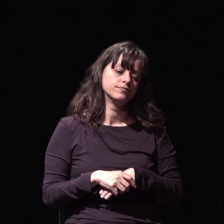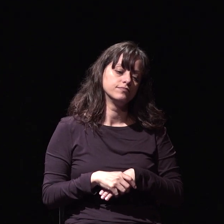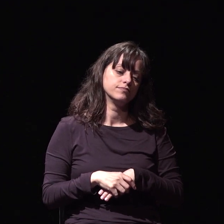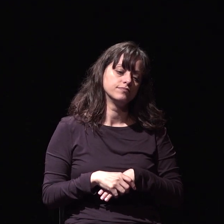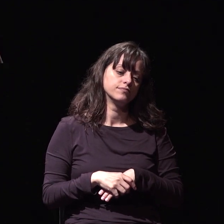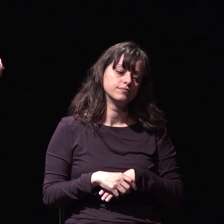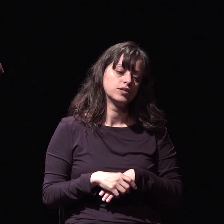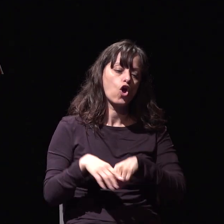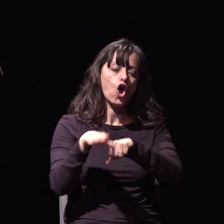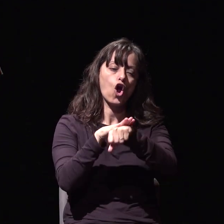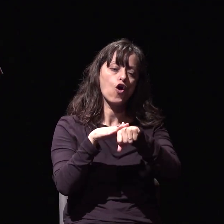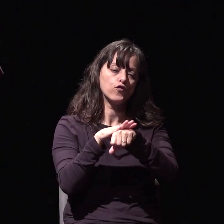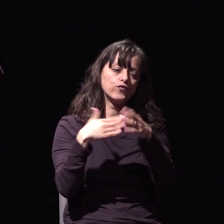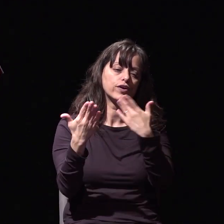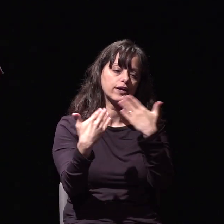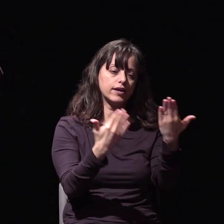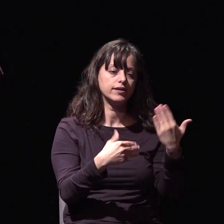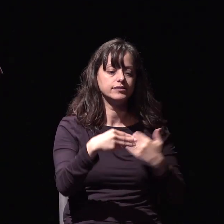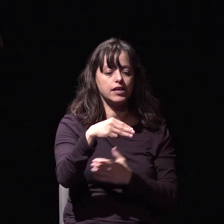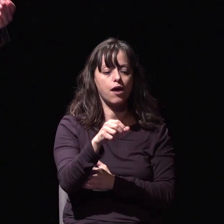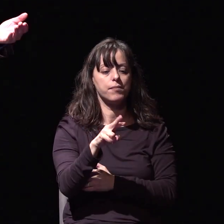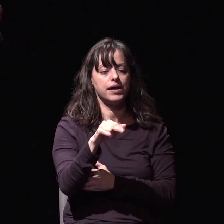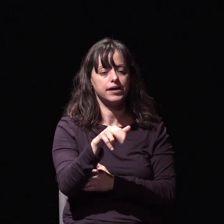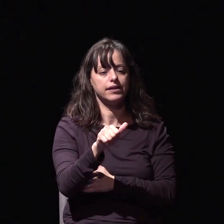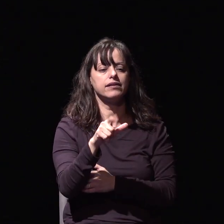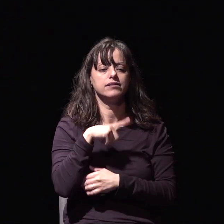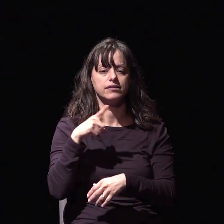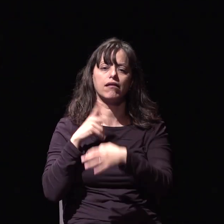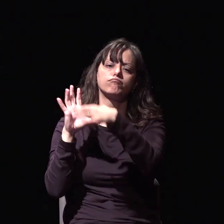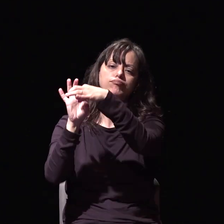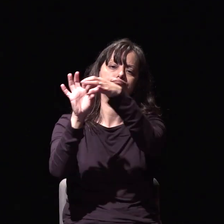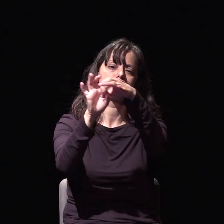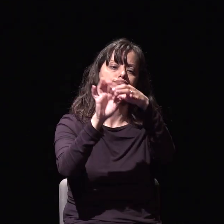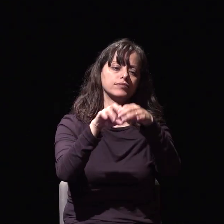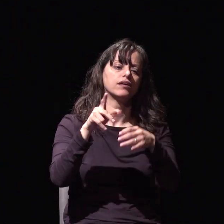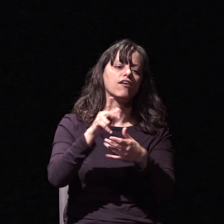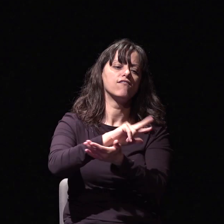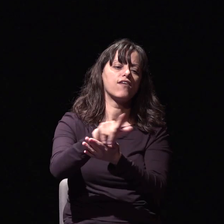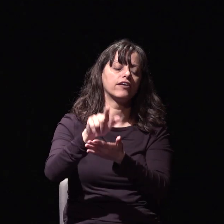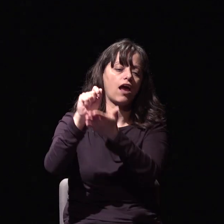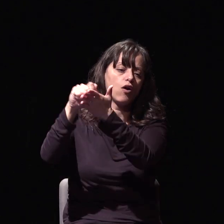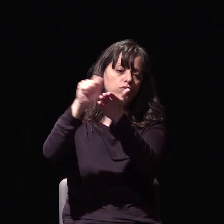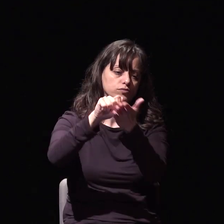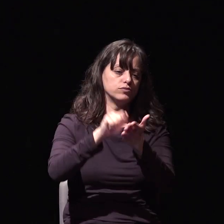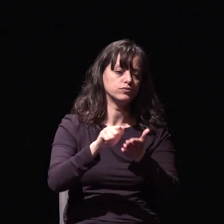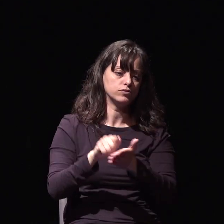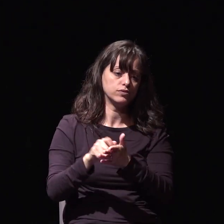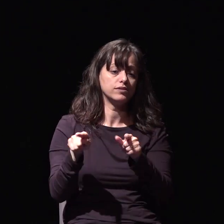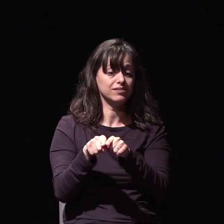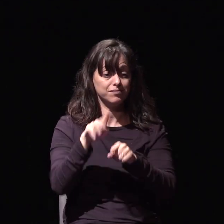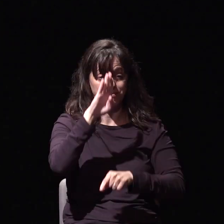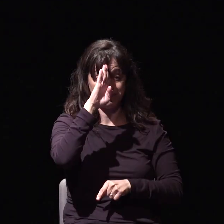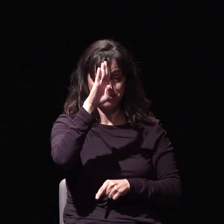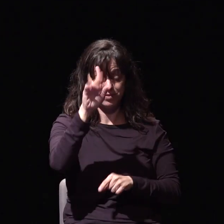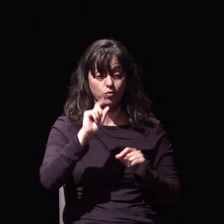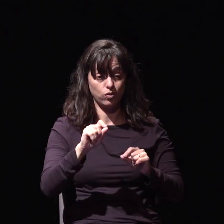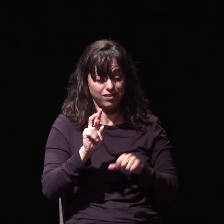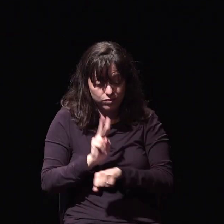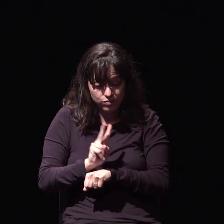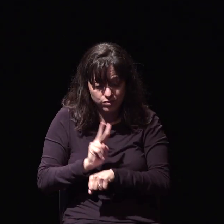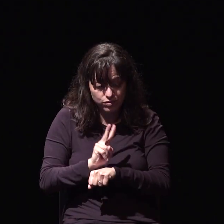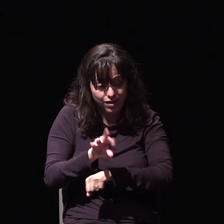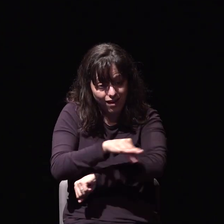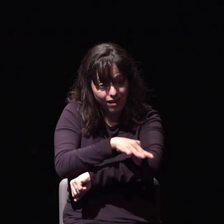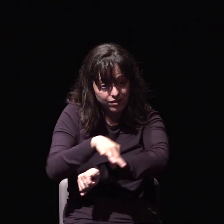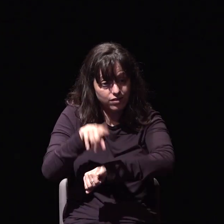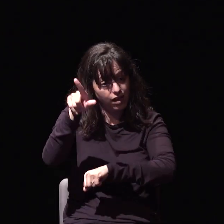as conversas, a Marina citou vários autores, esses autores estavam dialogando com os principais autores que estavam discutindo a preservação da